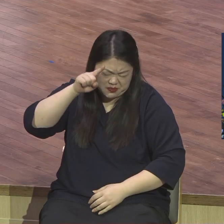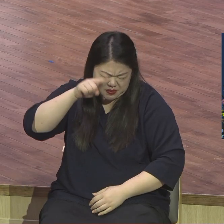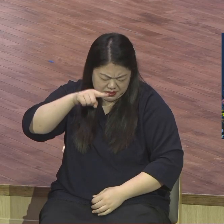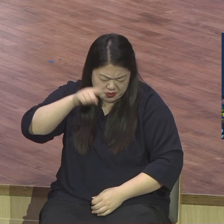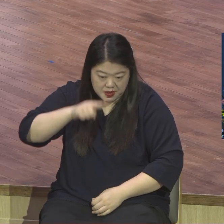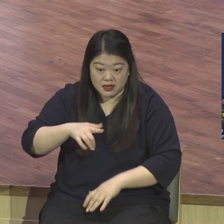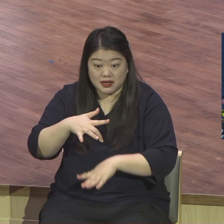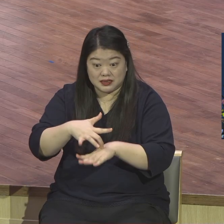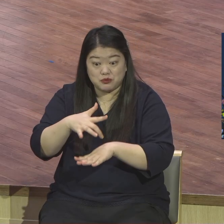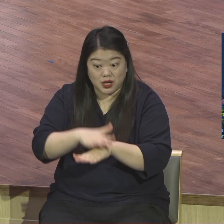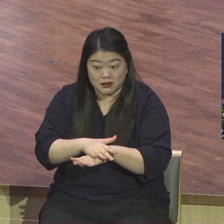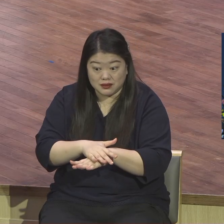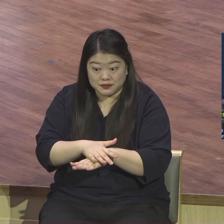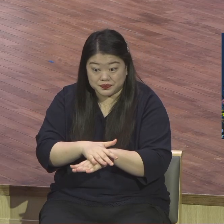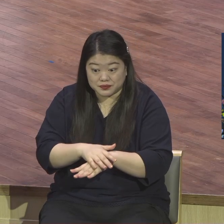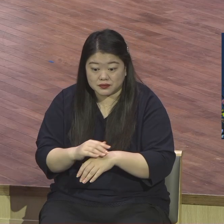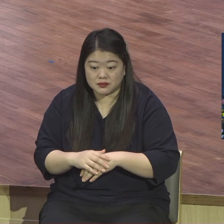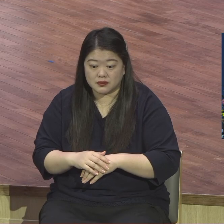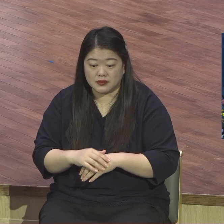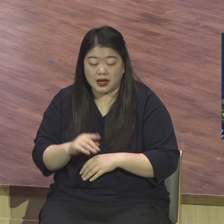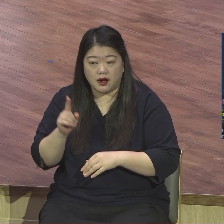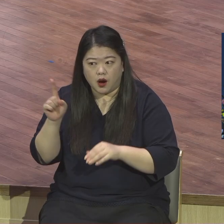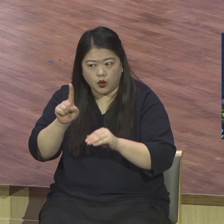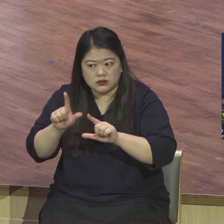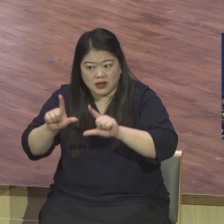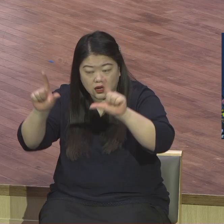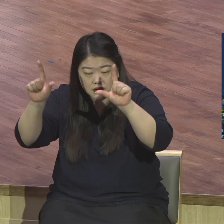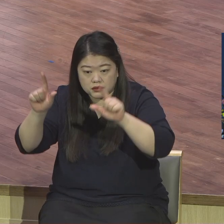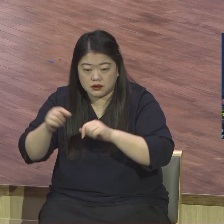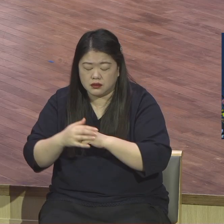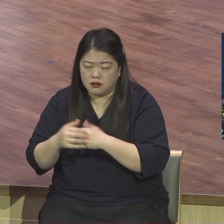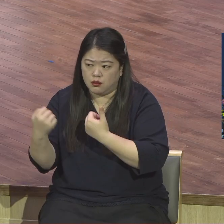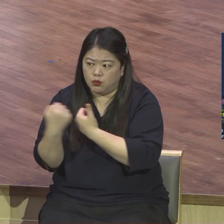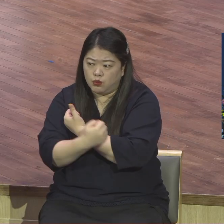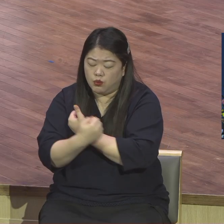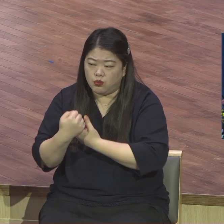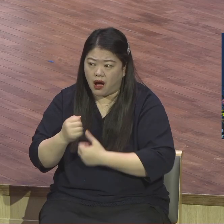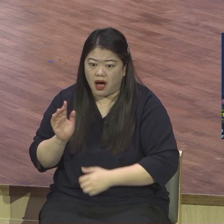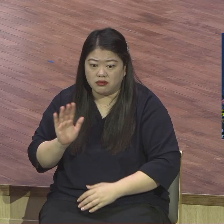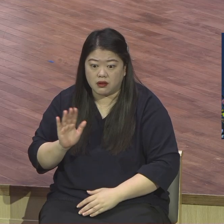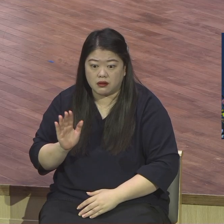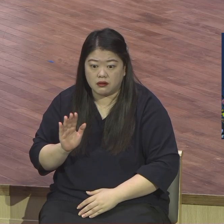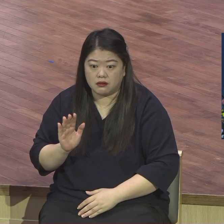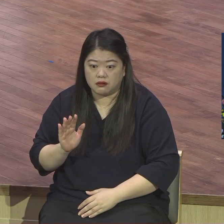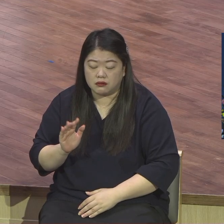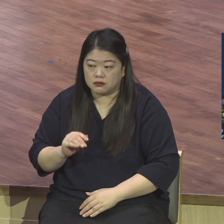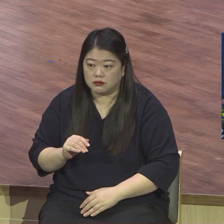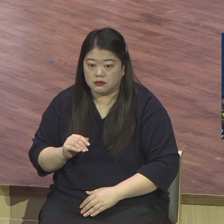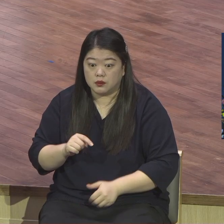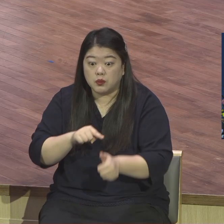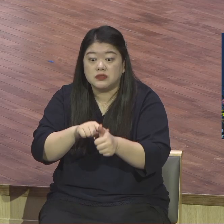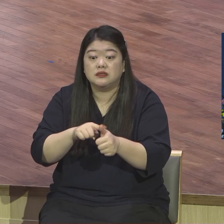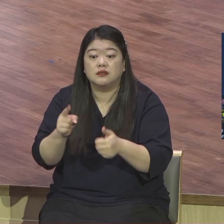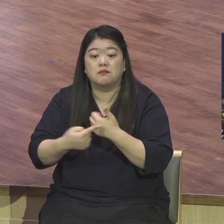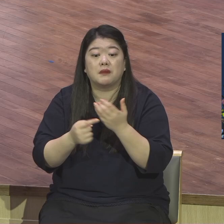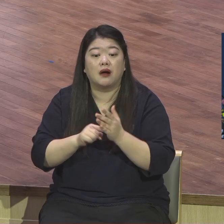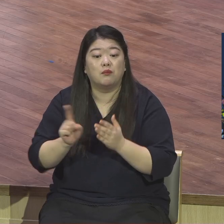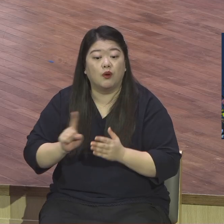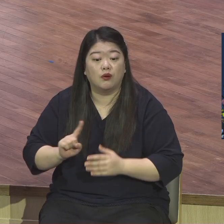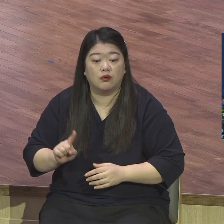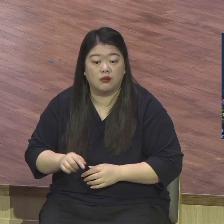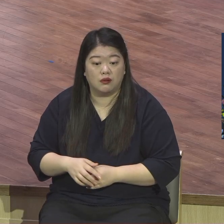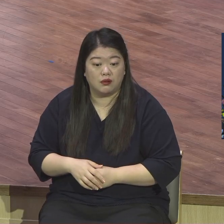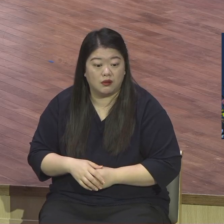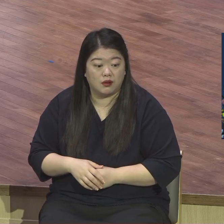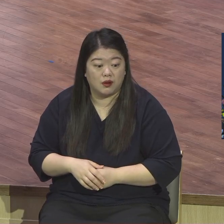사람이 매를 안 맞으면 그날 좀 불안한 거예요. 여러분 군대에서 남자들은 많이 체험했을 거예요.